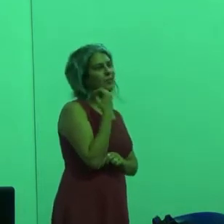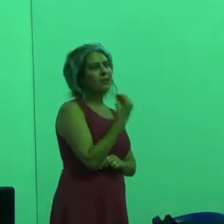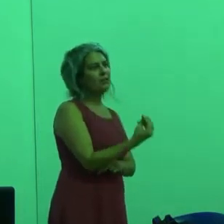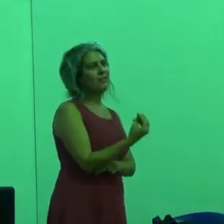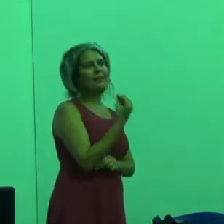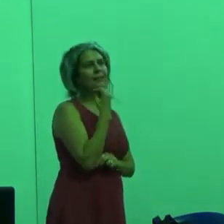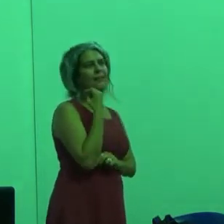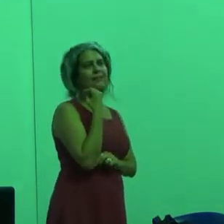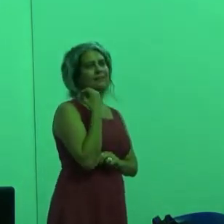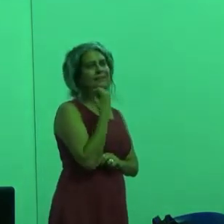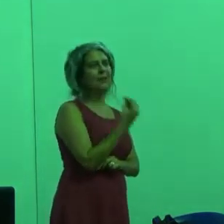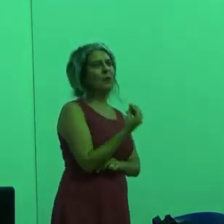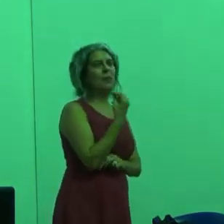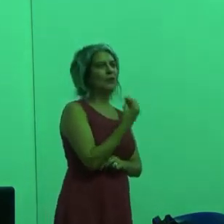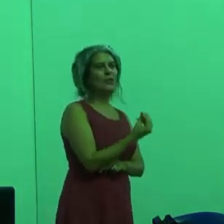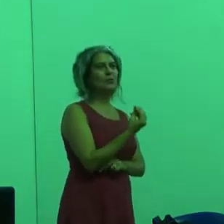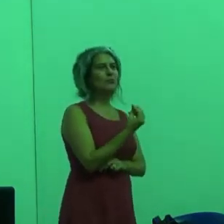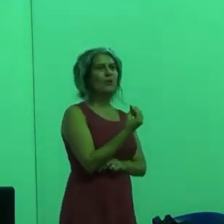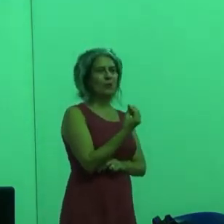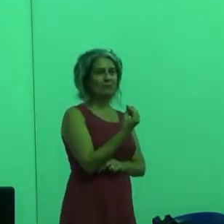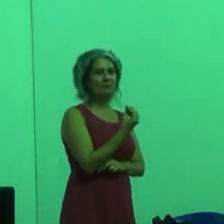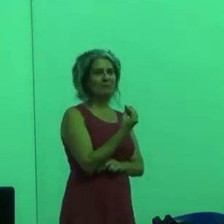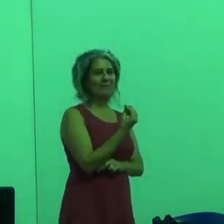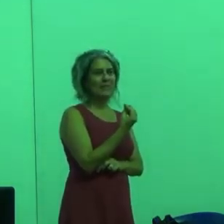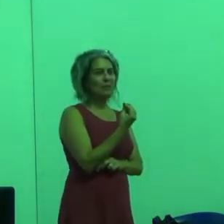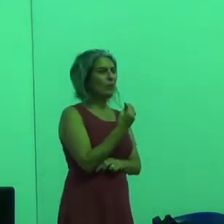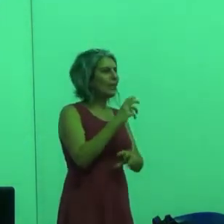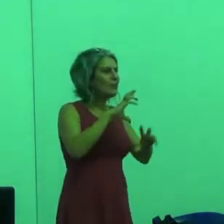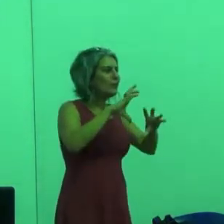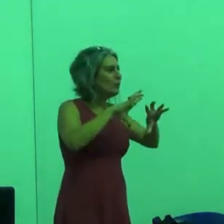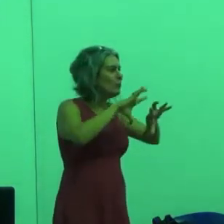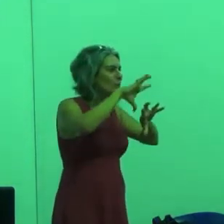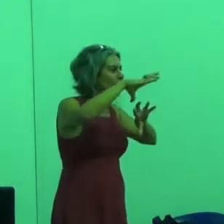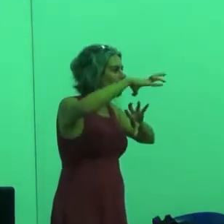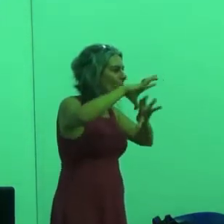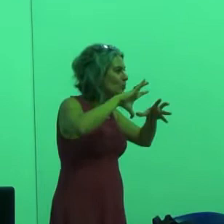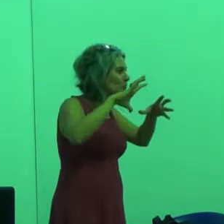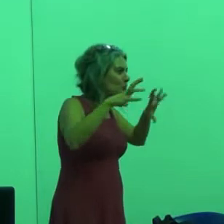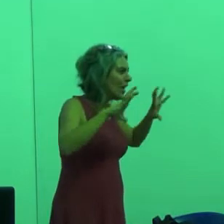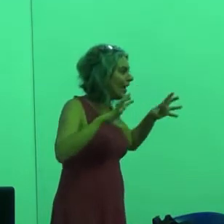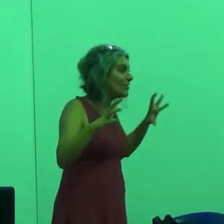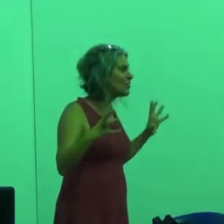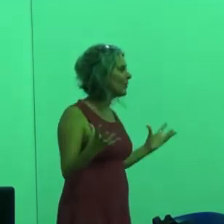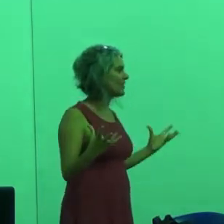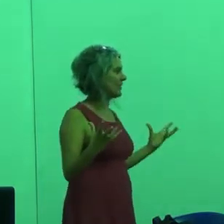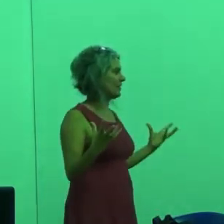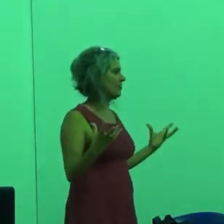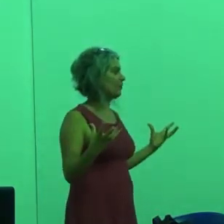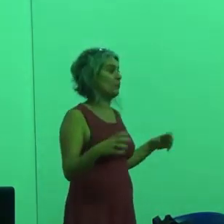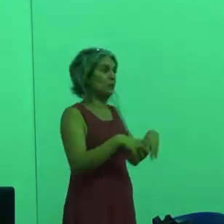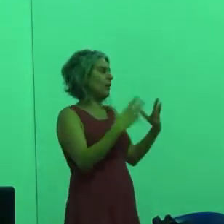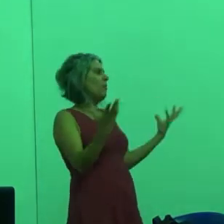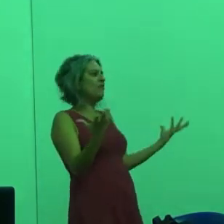de saída, não é uma coisa de um só. Porque isso é todo um conjunto de relações que se produz, que é uma